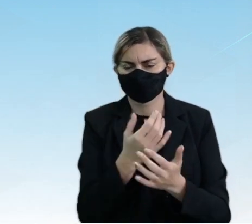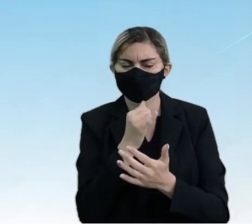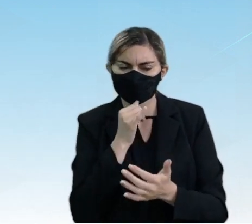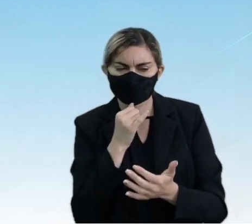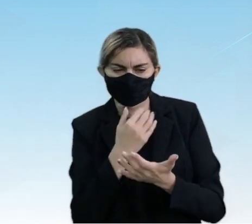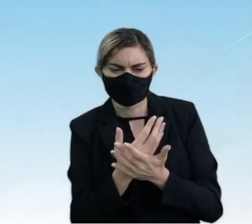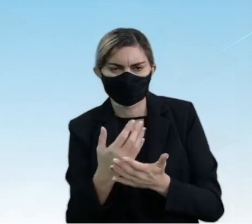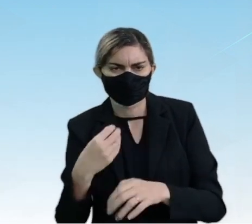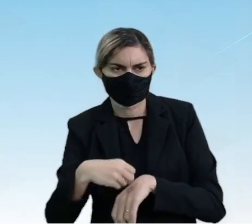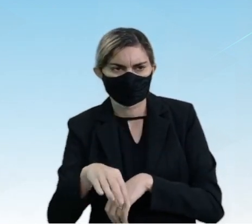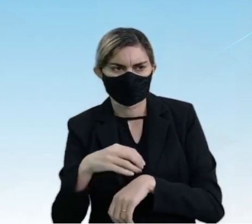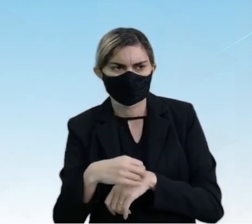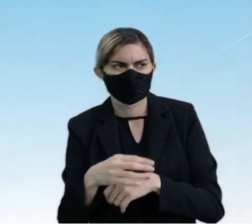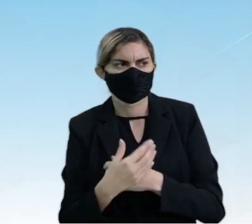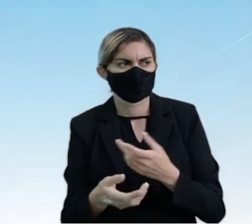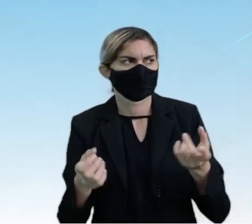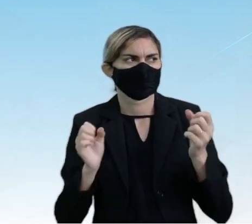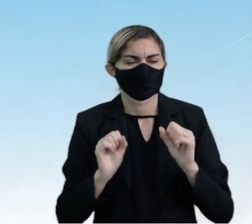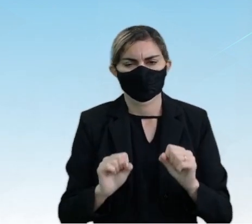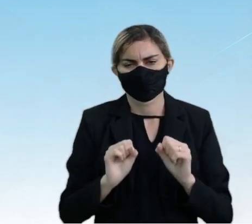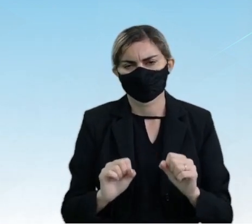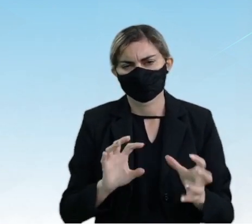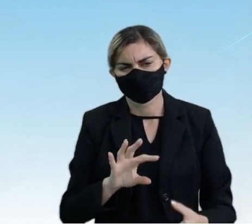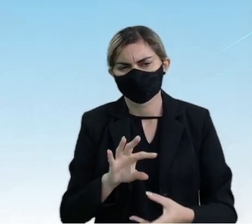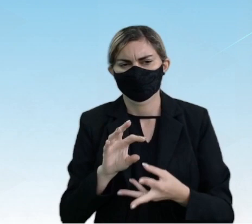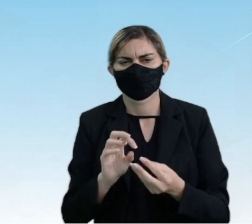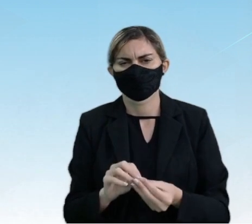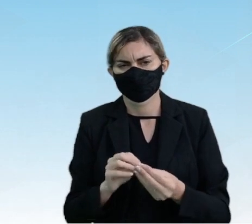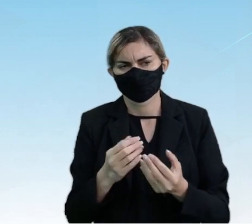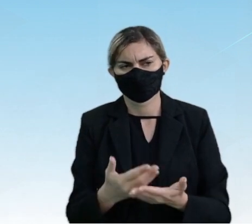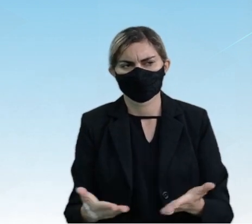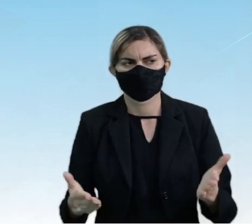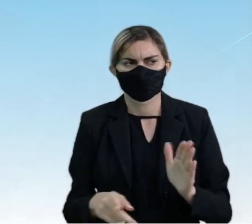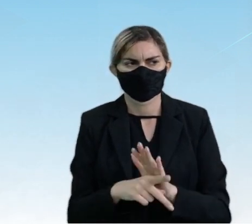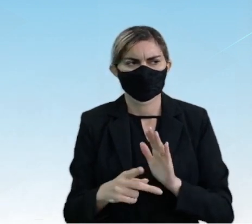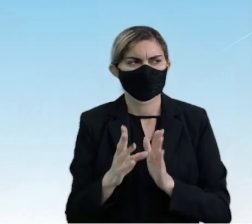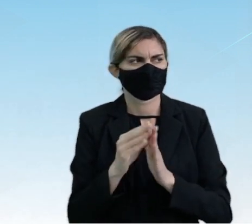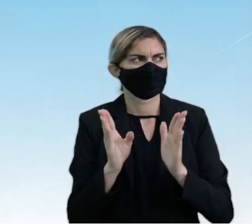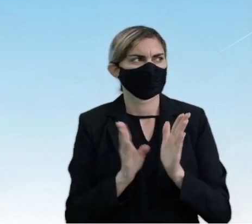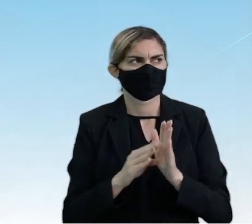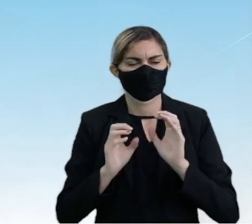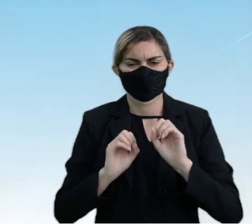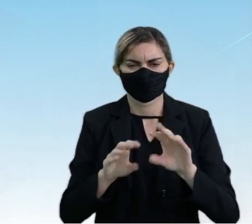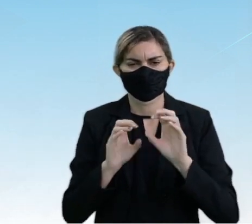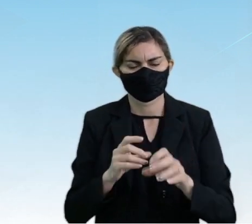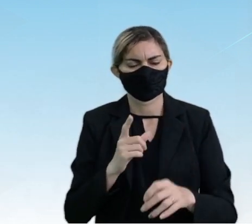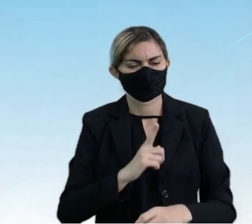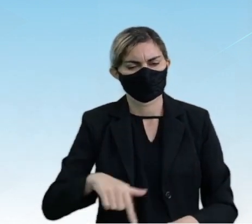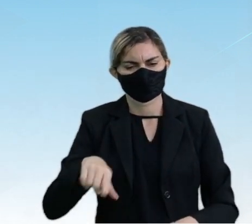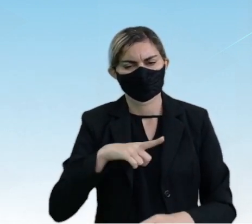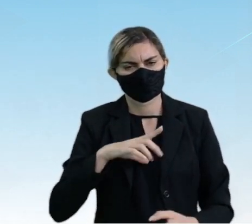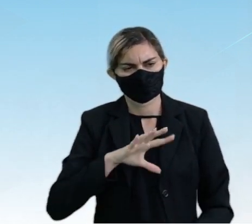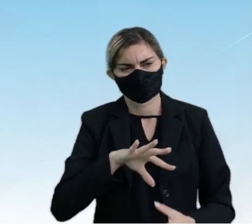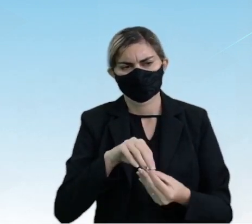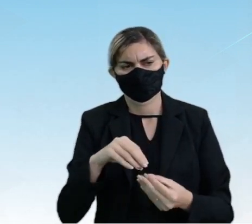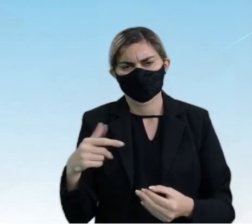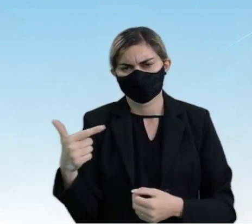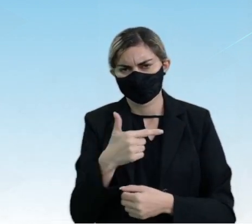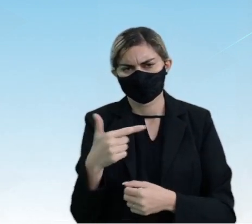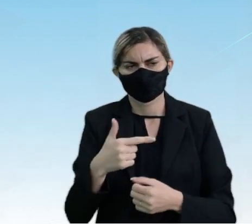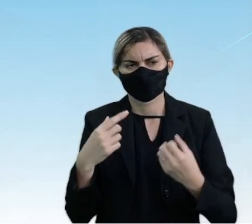exemplos dessas ginásticas para a gente poder concluir essa parte do conteúdo. E na próxima aula nós teremos o resumo 2 do